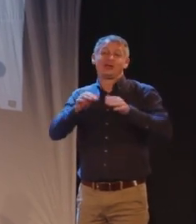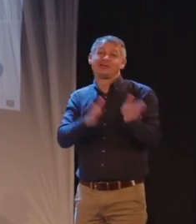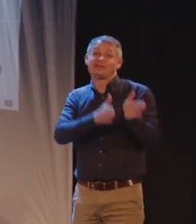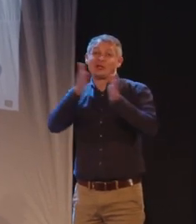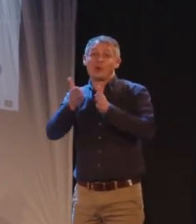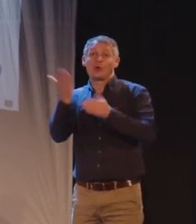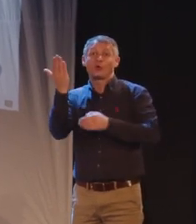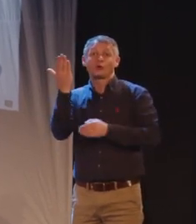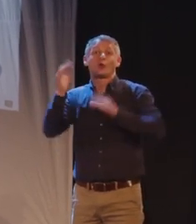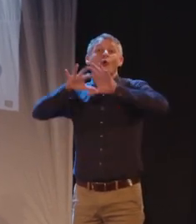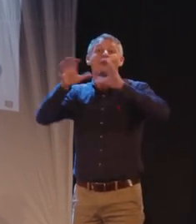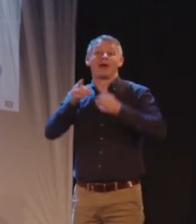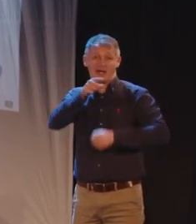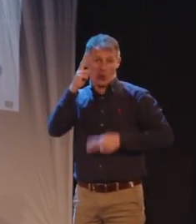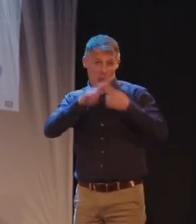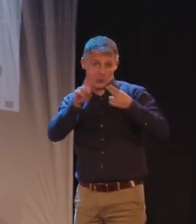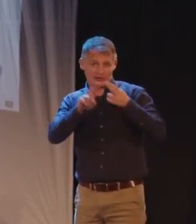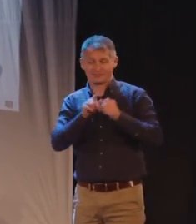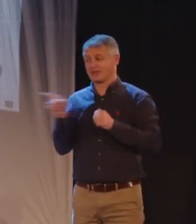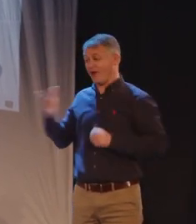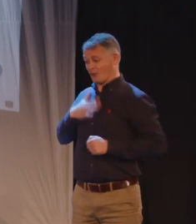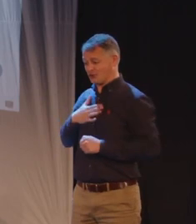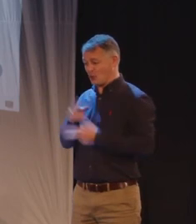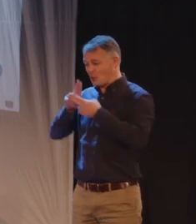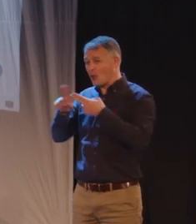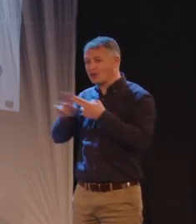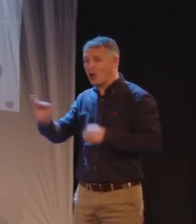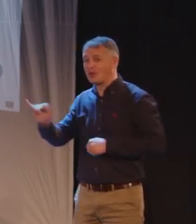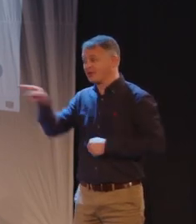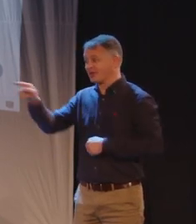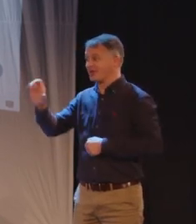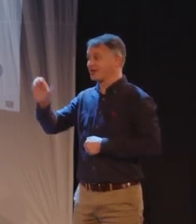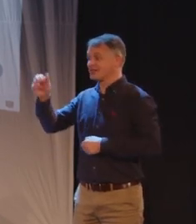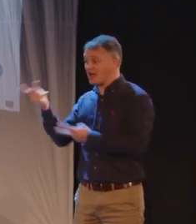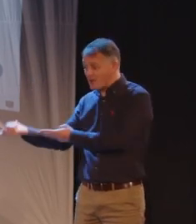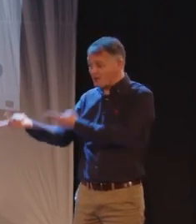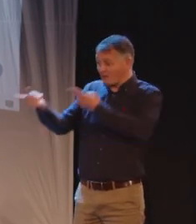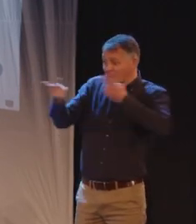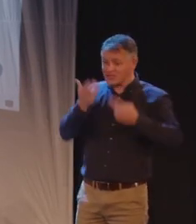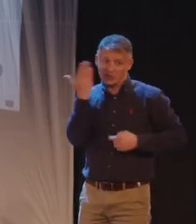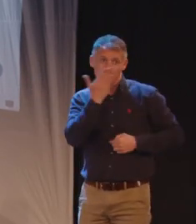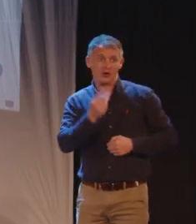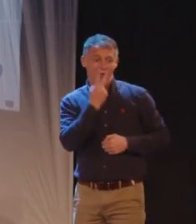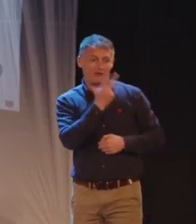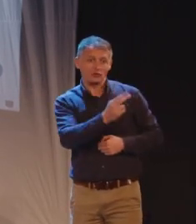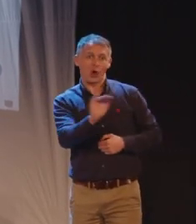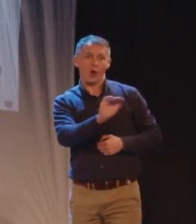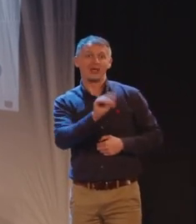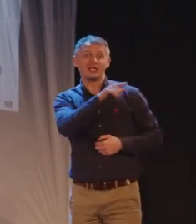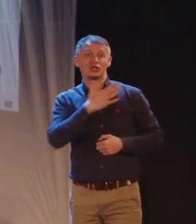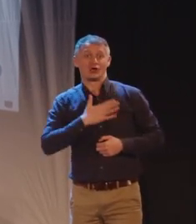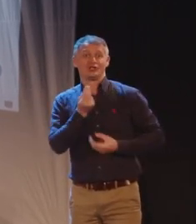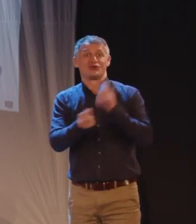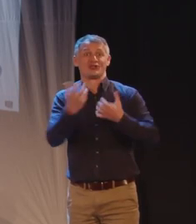momentul acela am vrut să-i cunosc pe copii. Cristina m-a invitat la ei la școală, i-am văzut că își doresc să